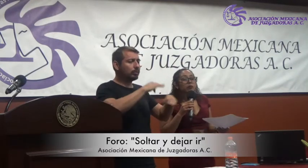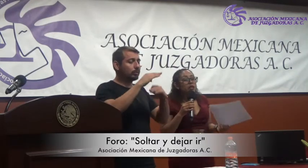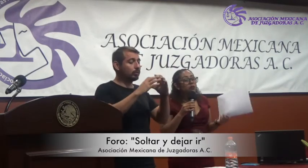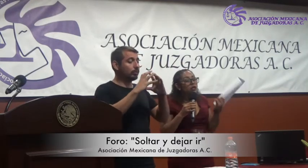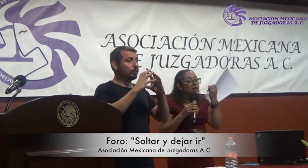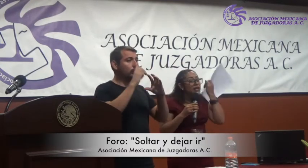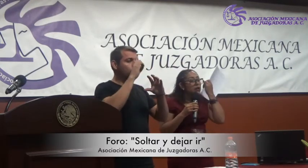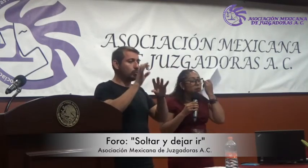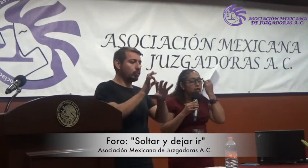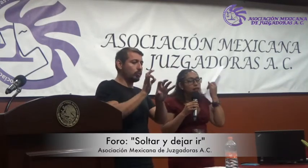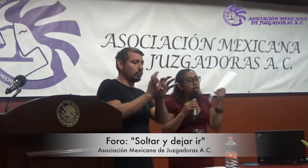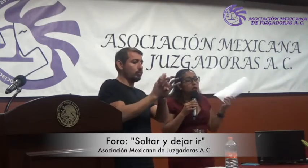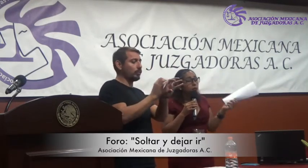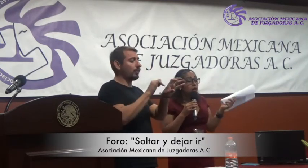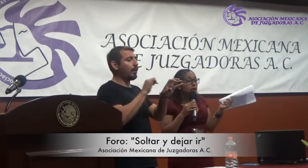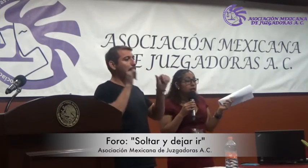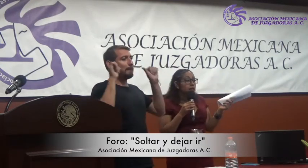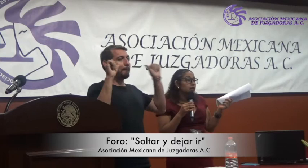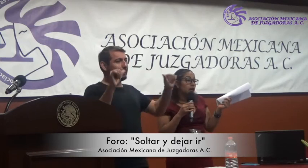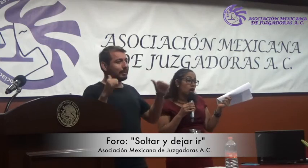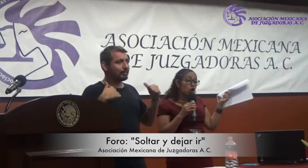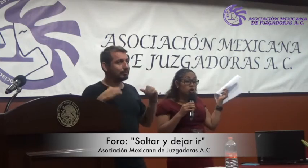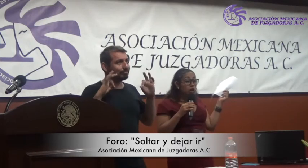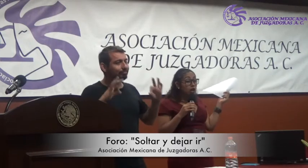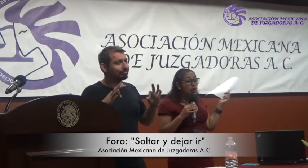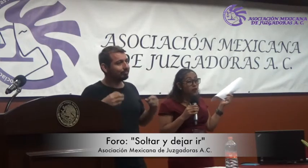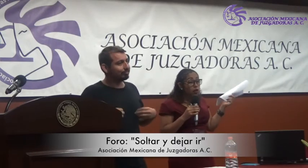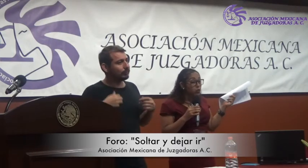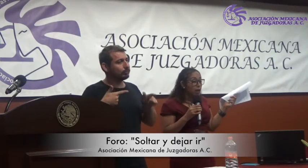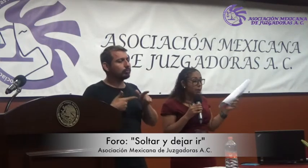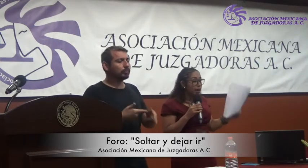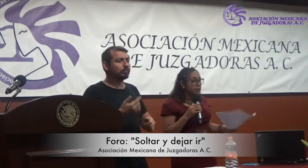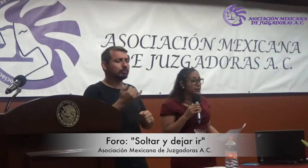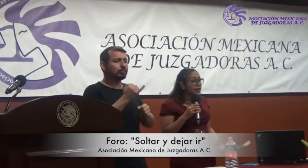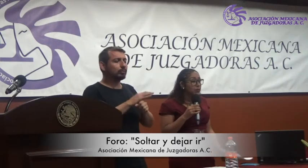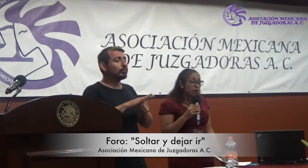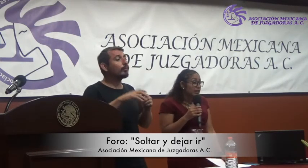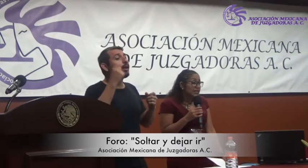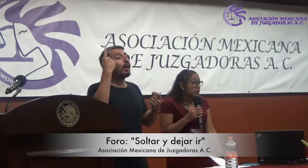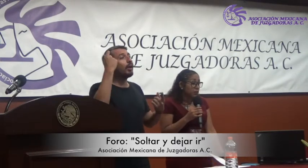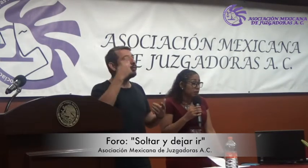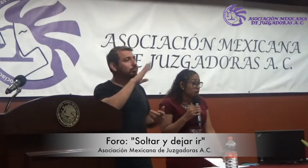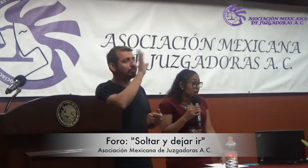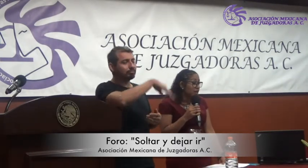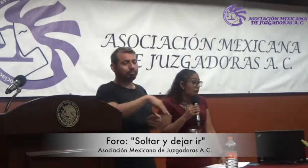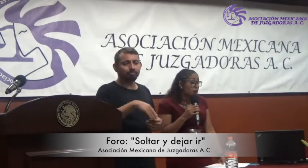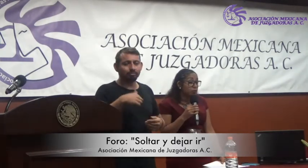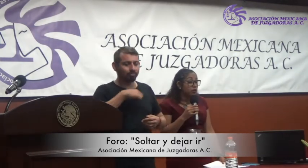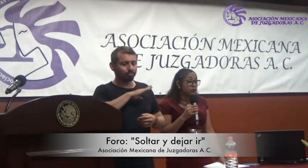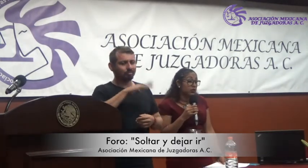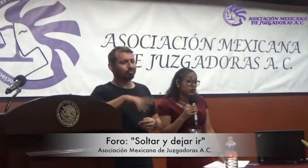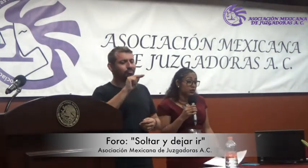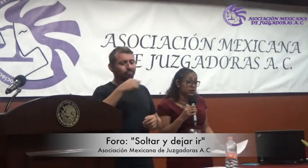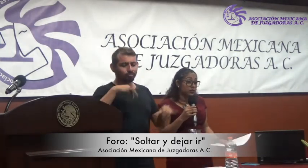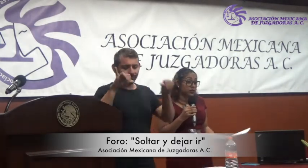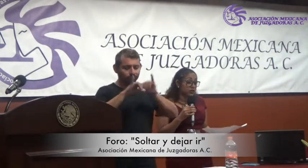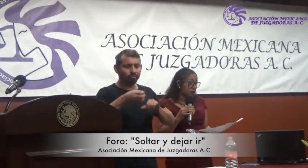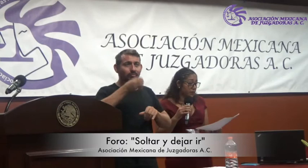Nadie se puede burlar de la muerte, nadie puede decir, encontrar la fórmula para evitar la muerte. Hasta el momento nadie la ha